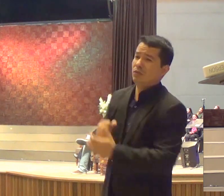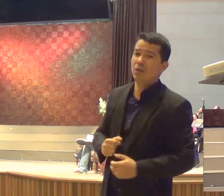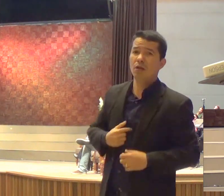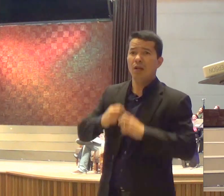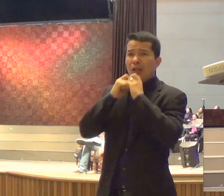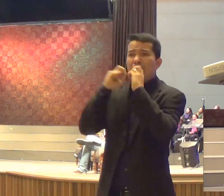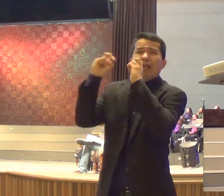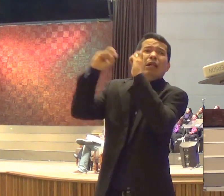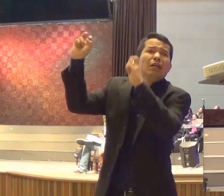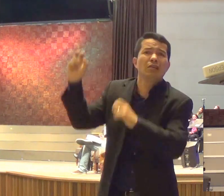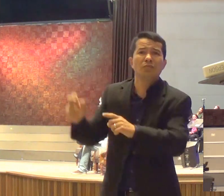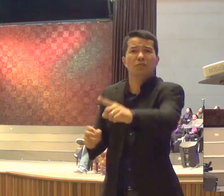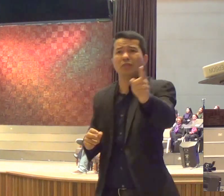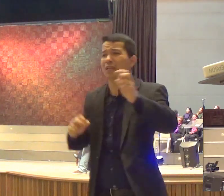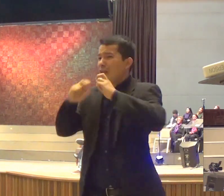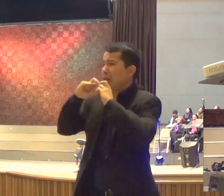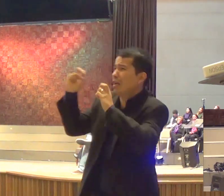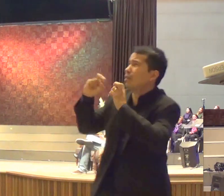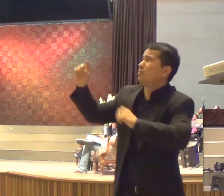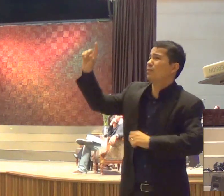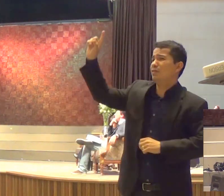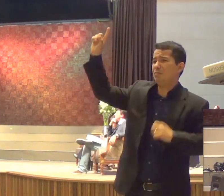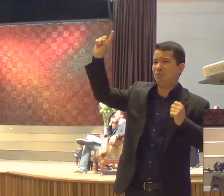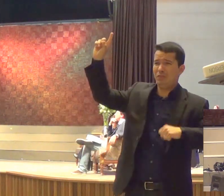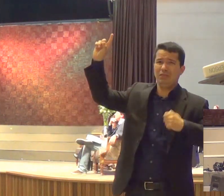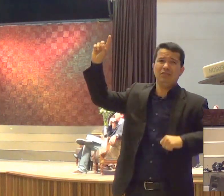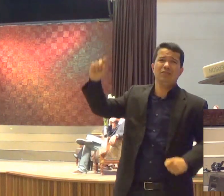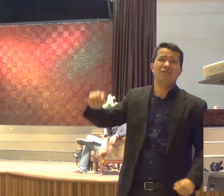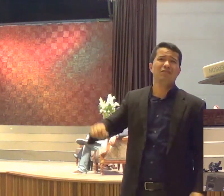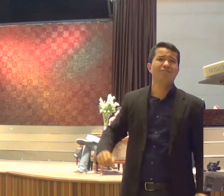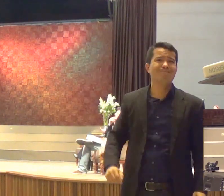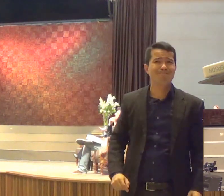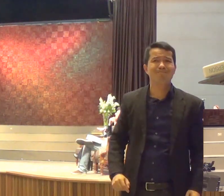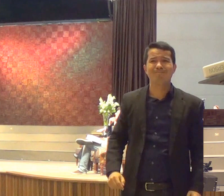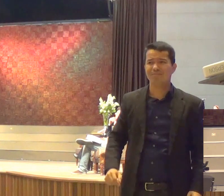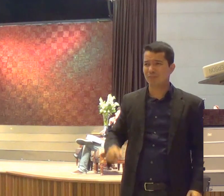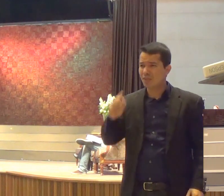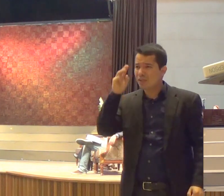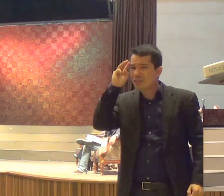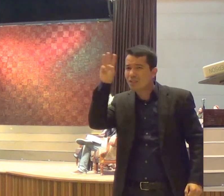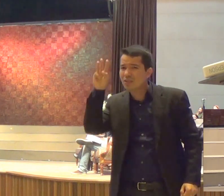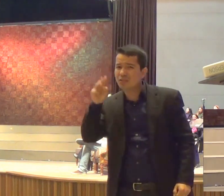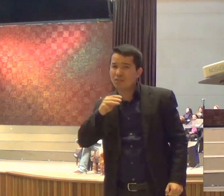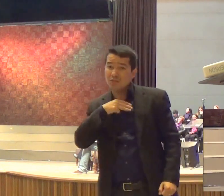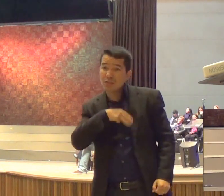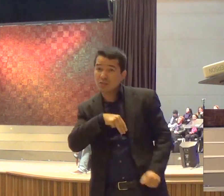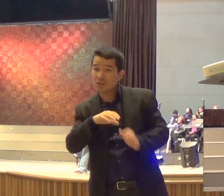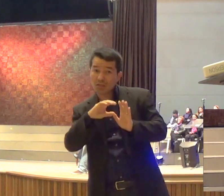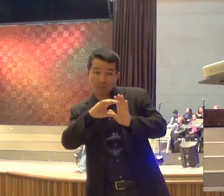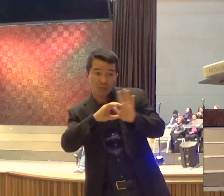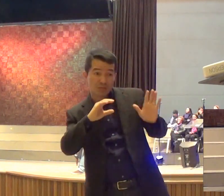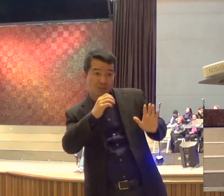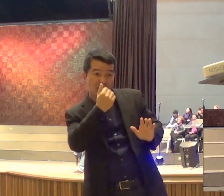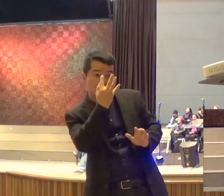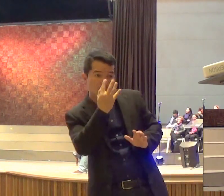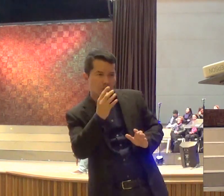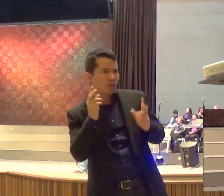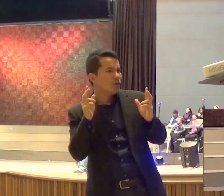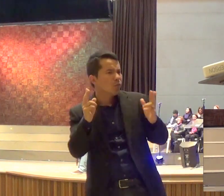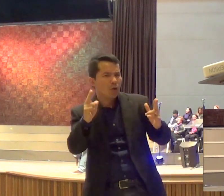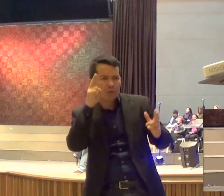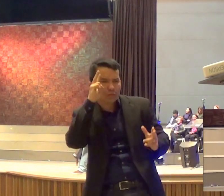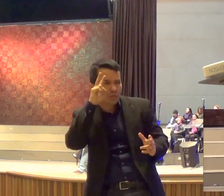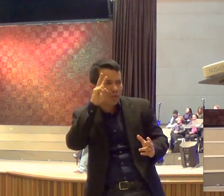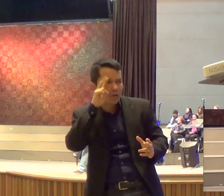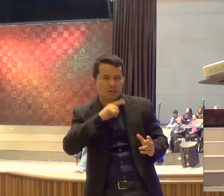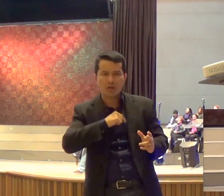eu falava lá no acampamento de um texto muito interessante Mateus Capítulo 14 quando os discípulos enfrentam uma tempestade